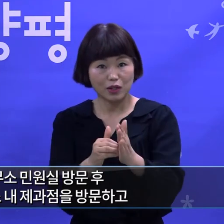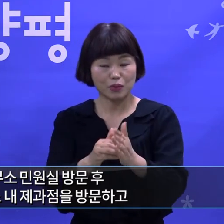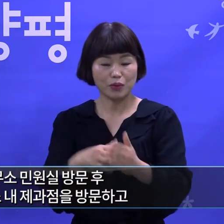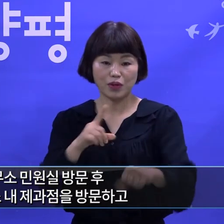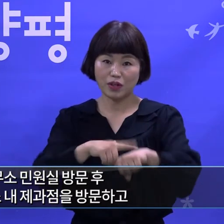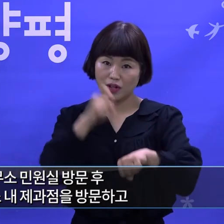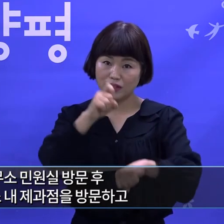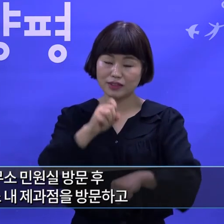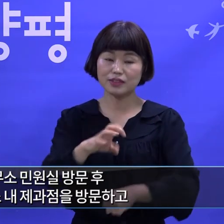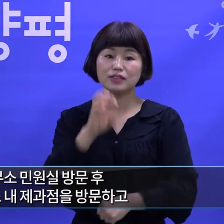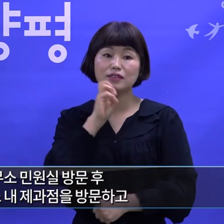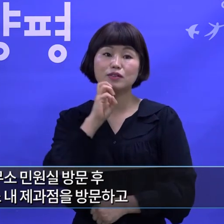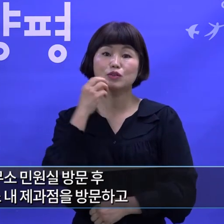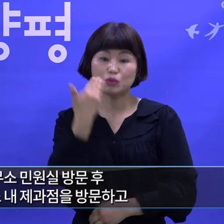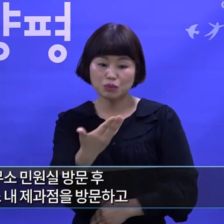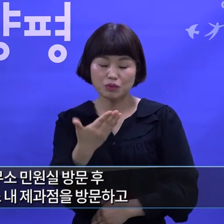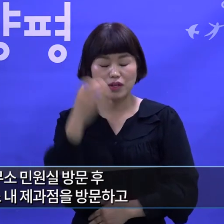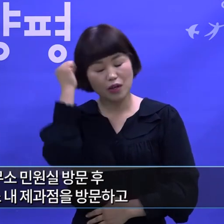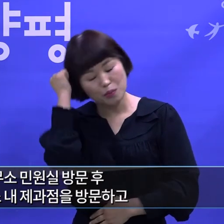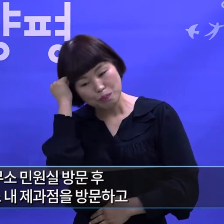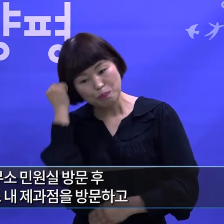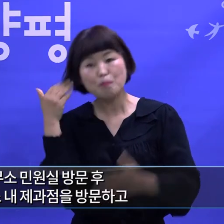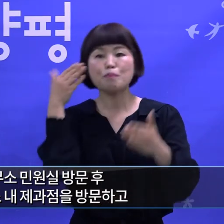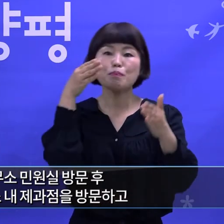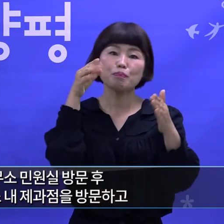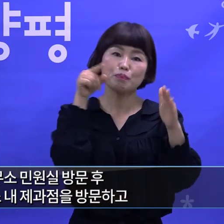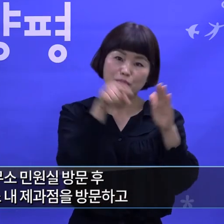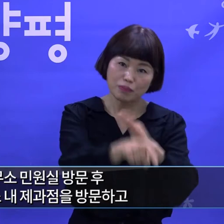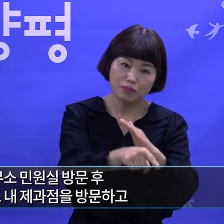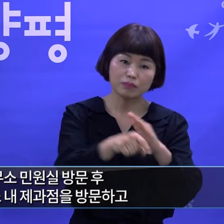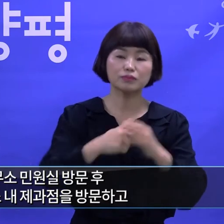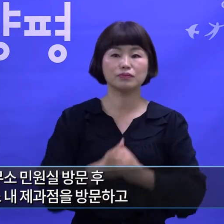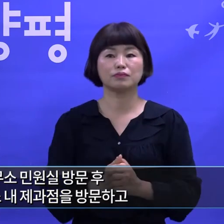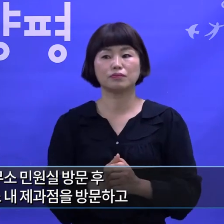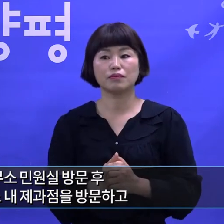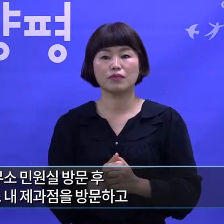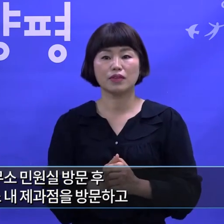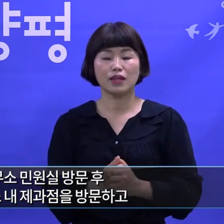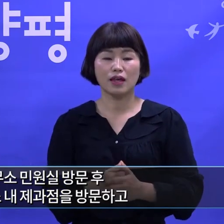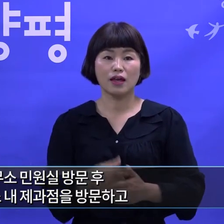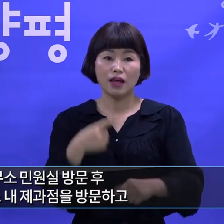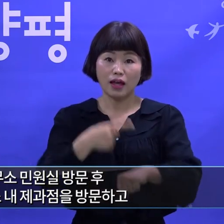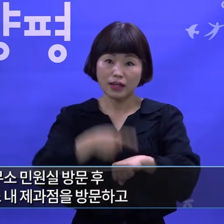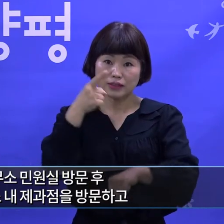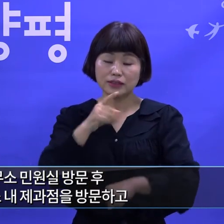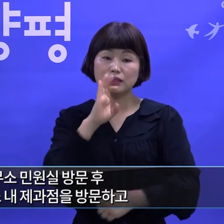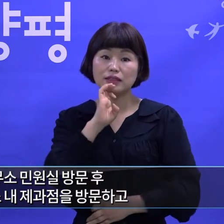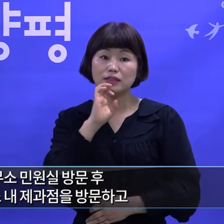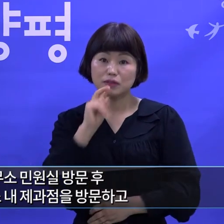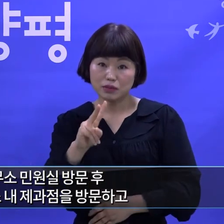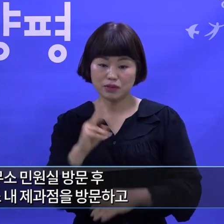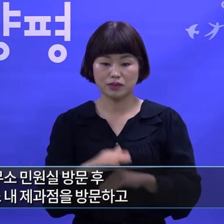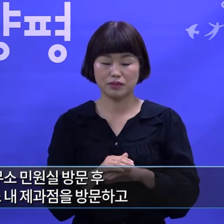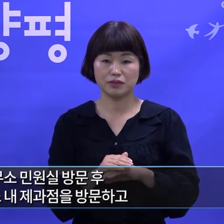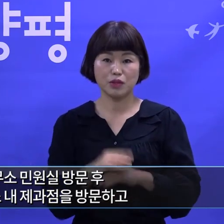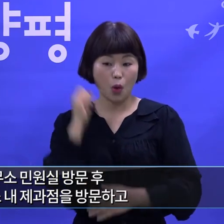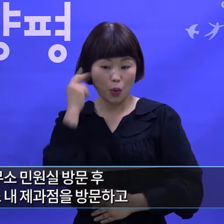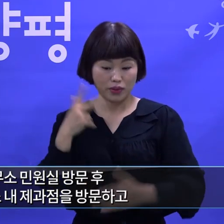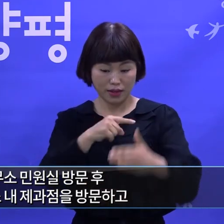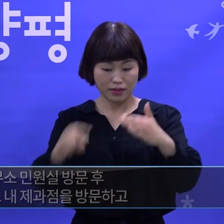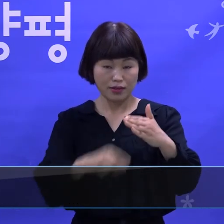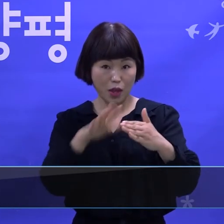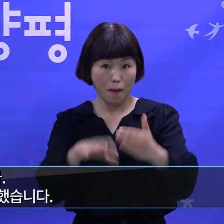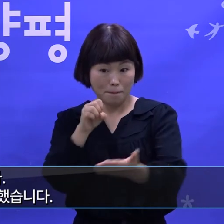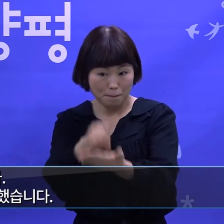39분에 숙소로 복귀하여 13시 42분 숙소 내 제과점을